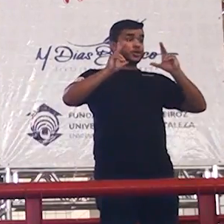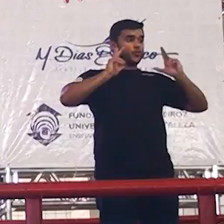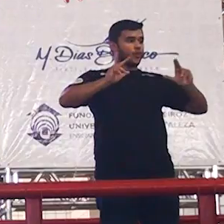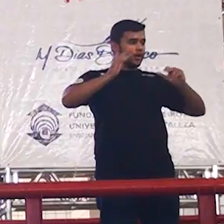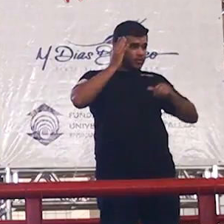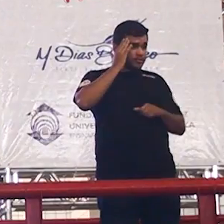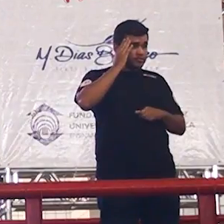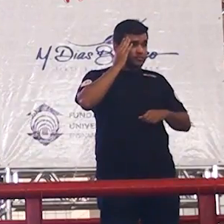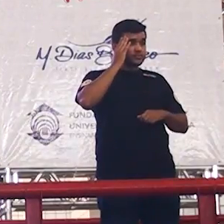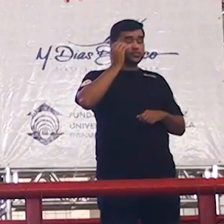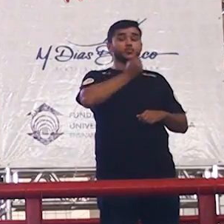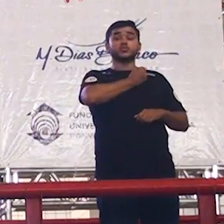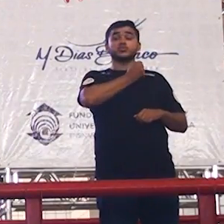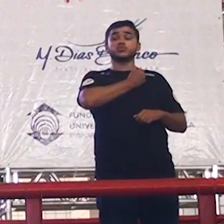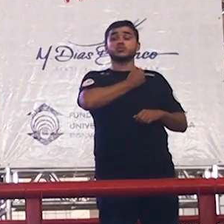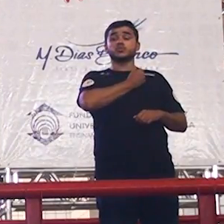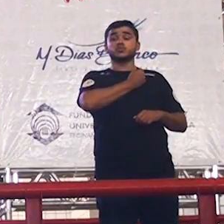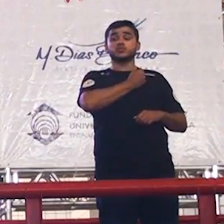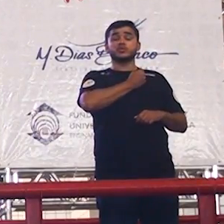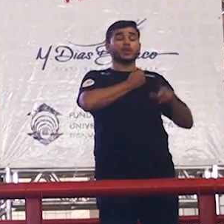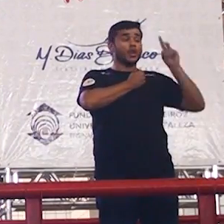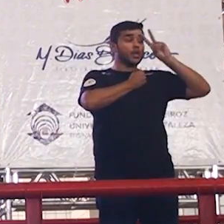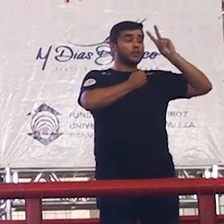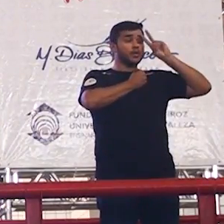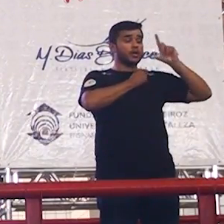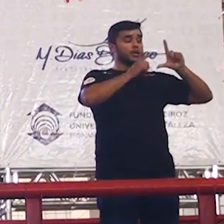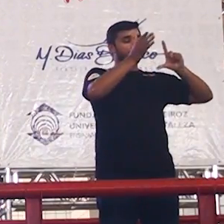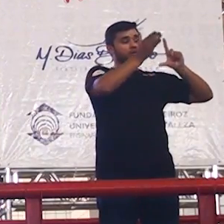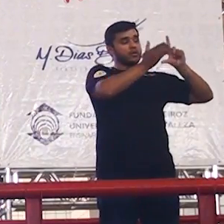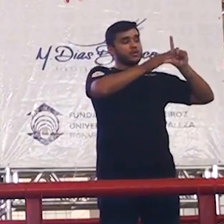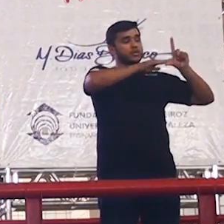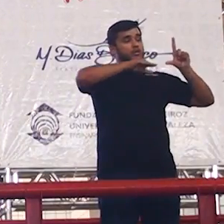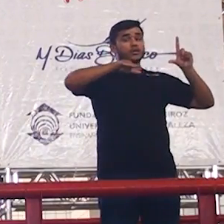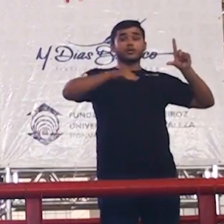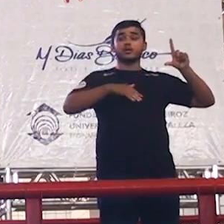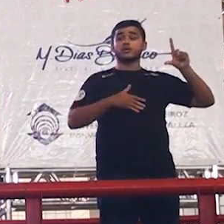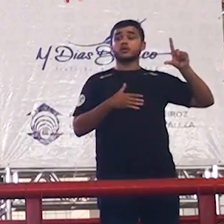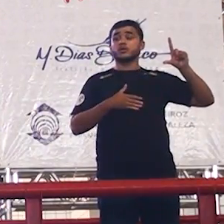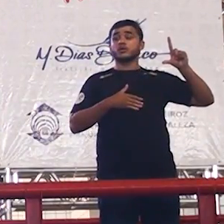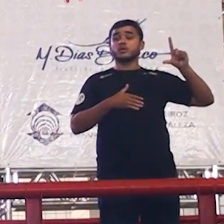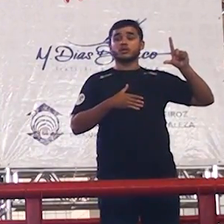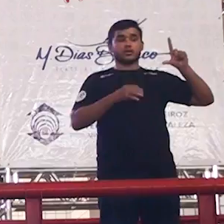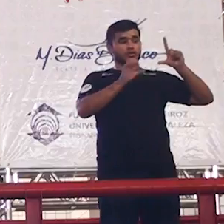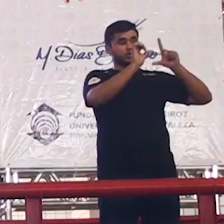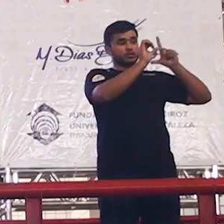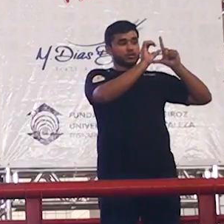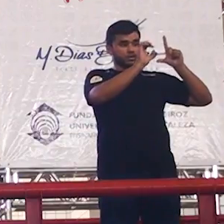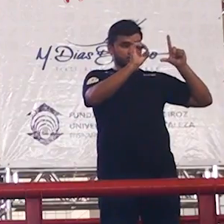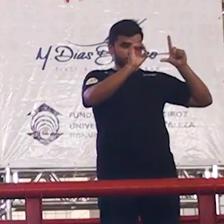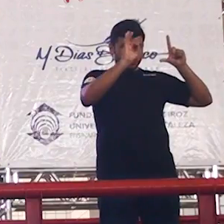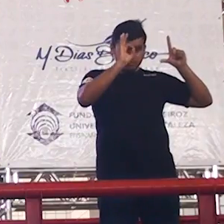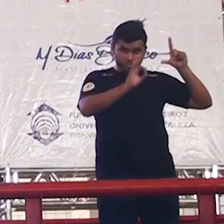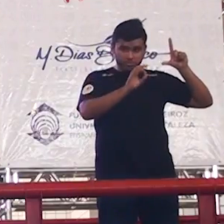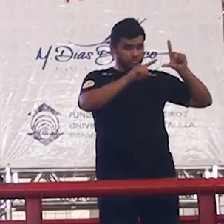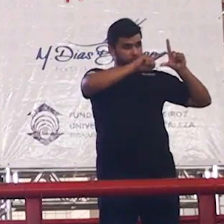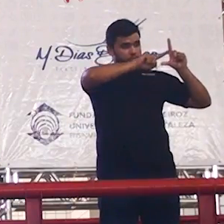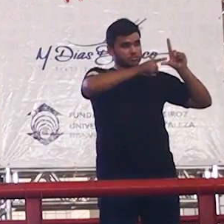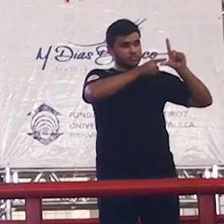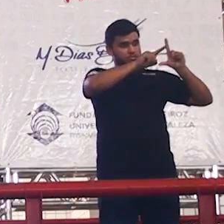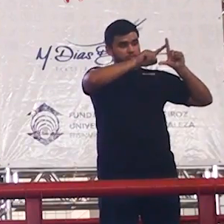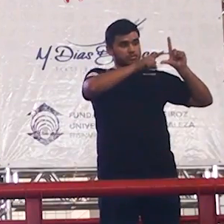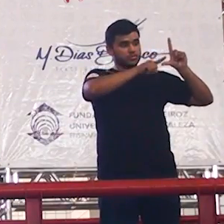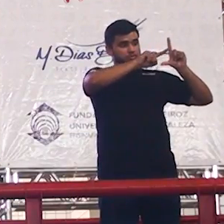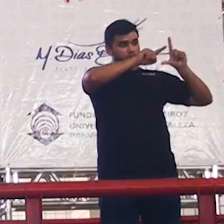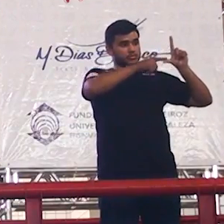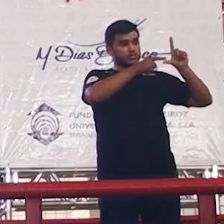E valem quanto? Alguém pode dizer aí quanto é que vale? 60, né?